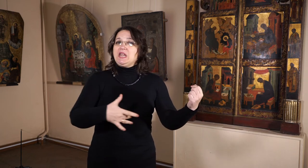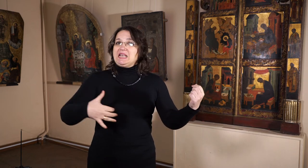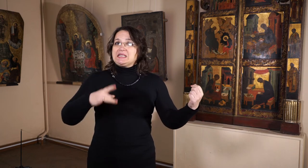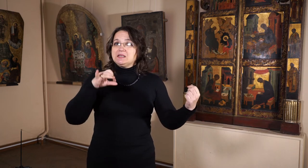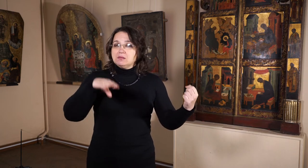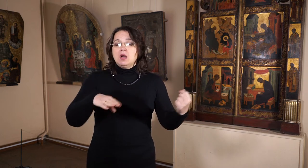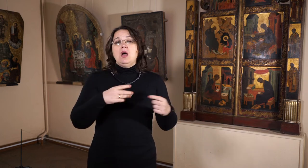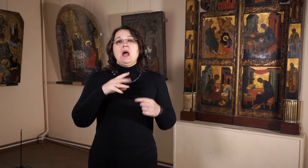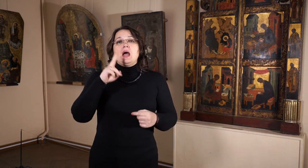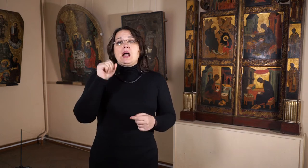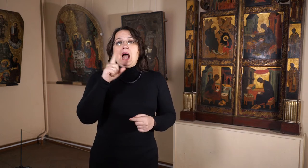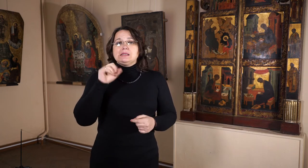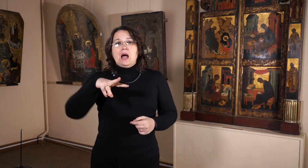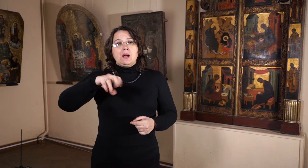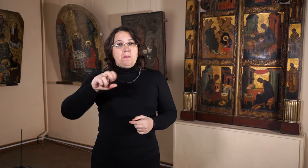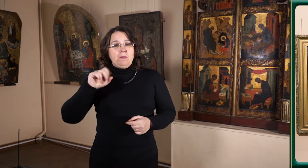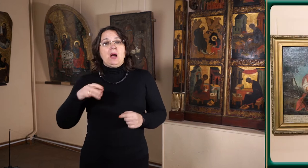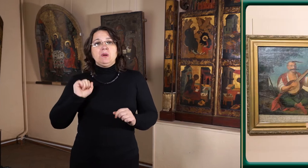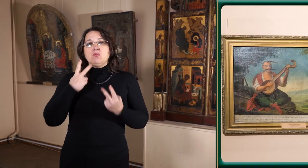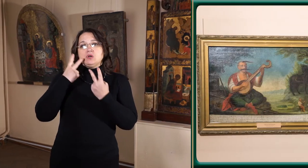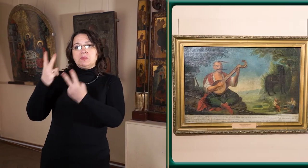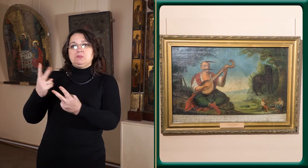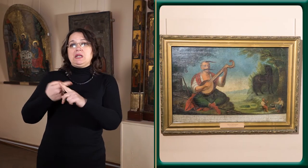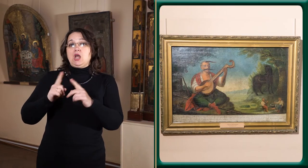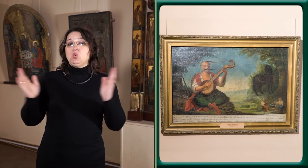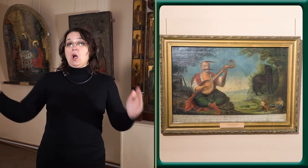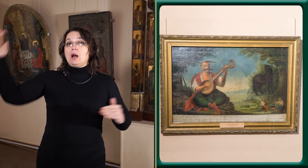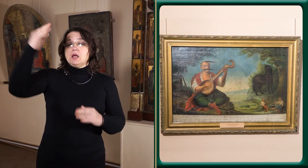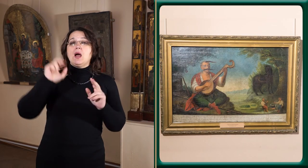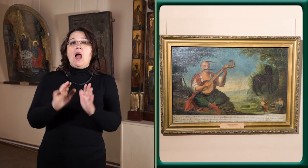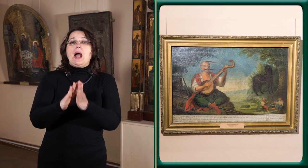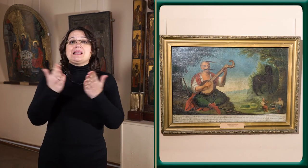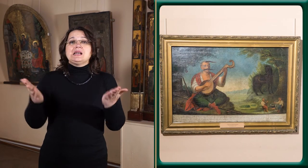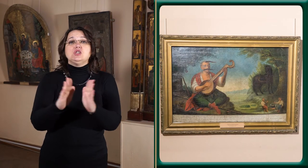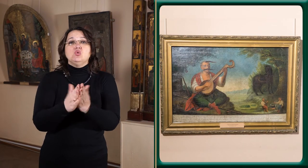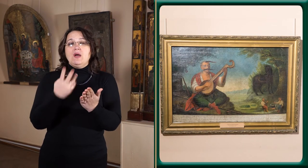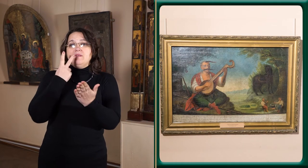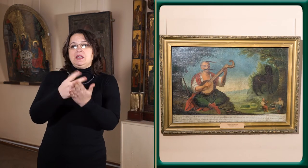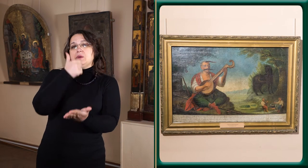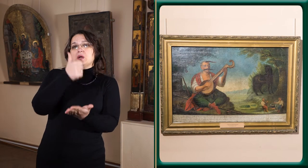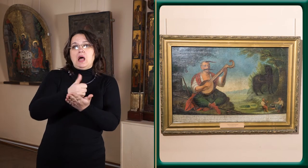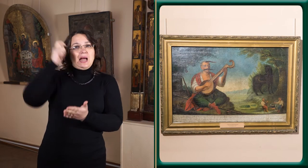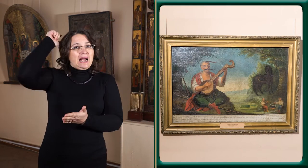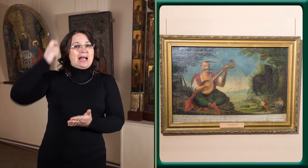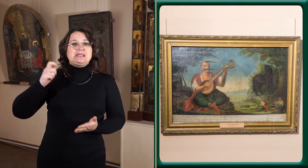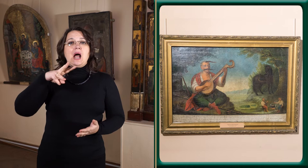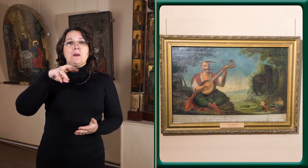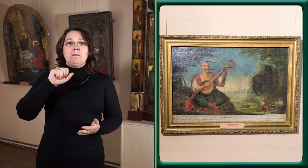«Казак Мамай». Мы можем прочесть эту картину как раскрытую книгу. Видим главного персонажа казака